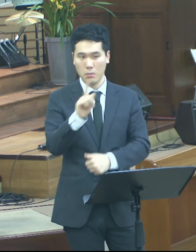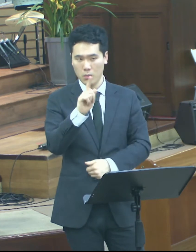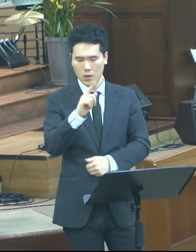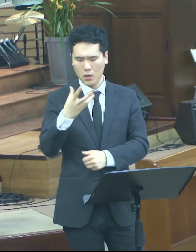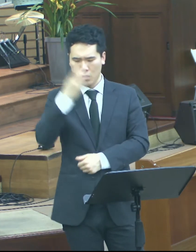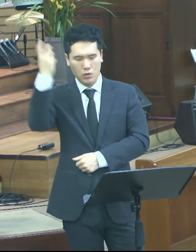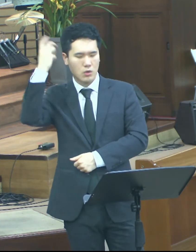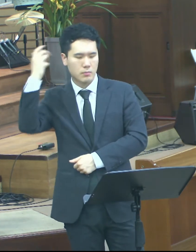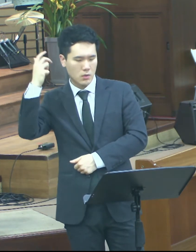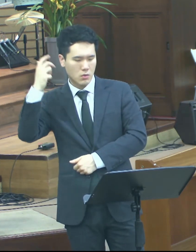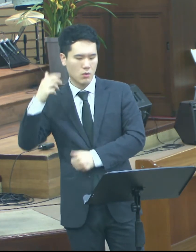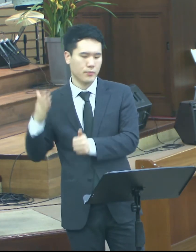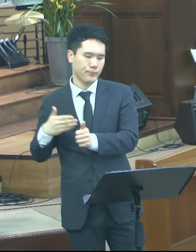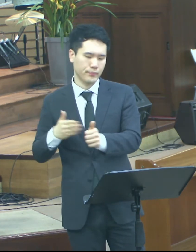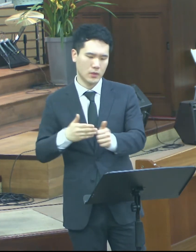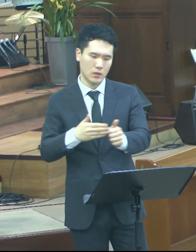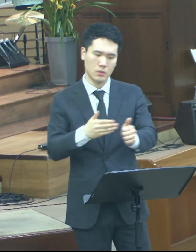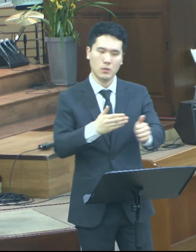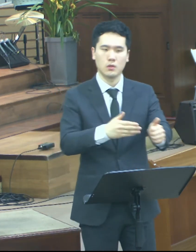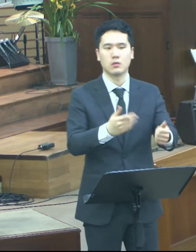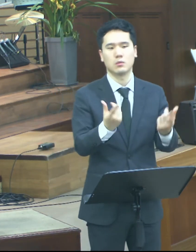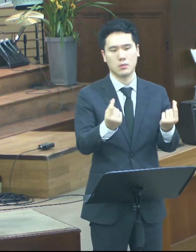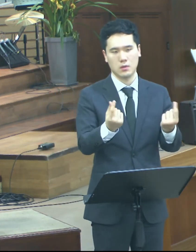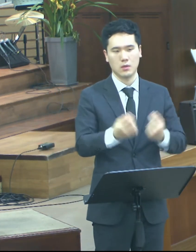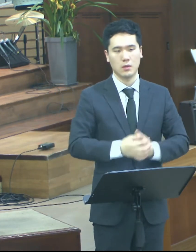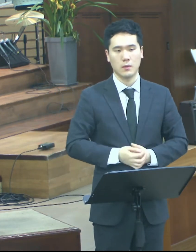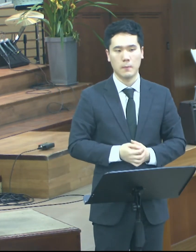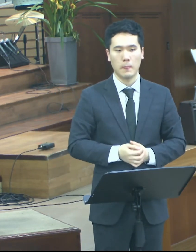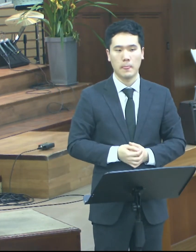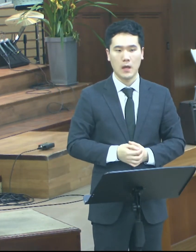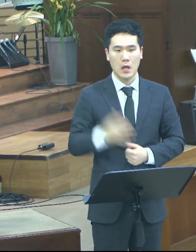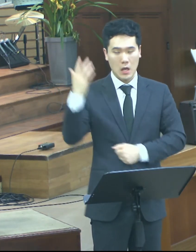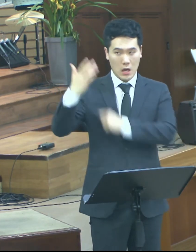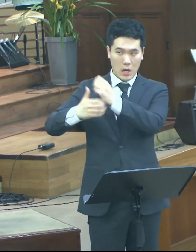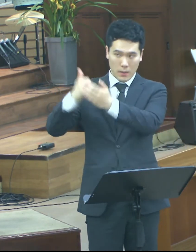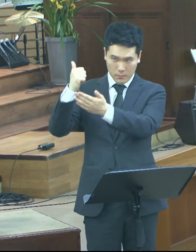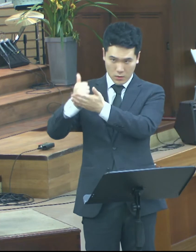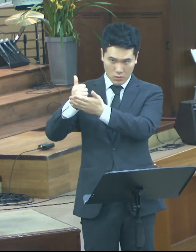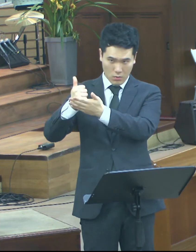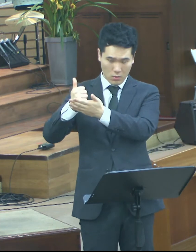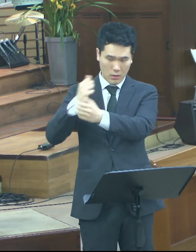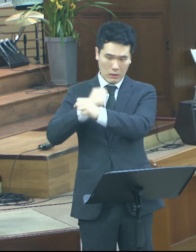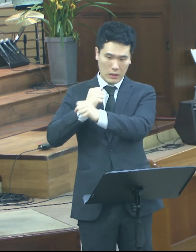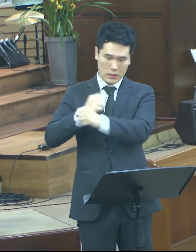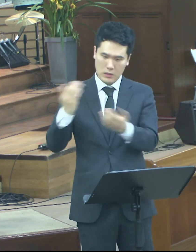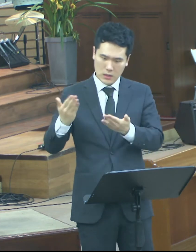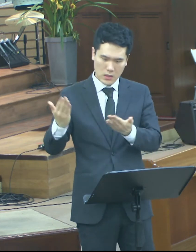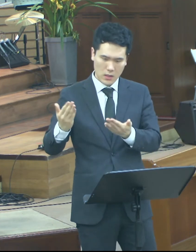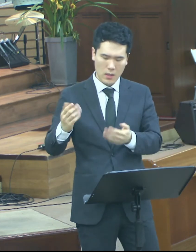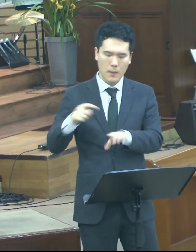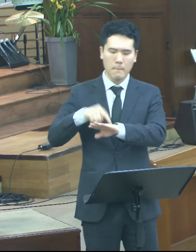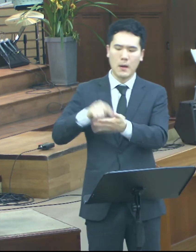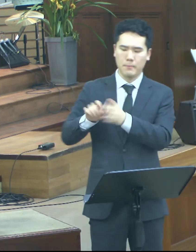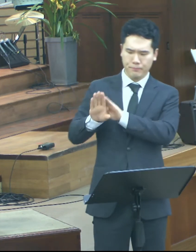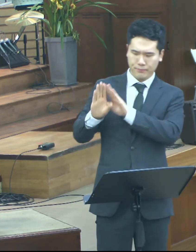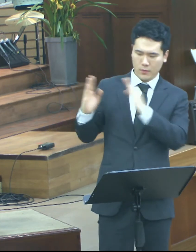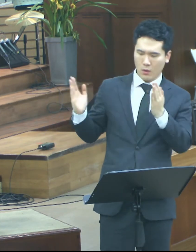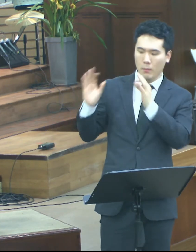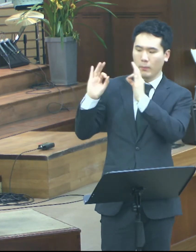하나님께서 하신 일에 대해서 마음을 열고 늘 깨닫고 놀라고 감사하고